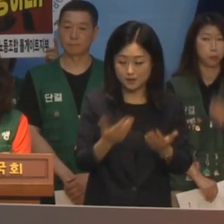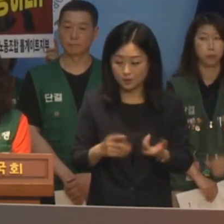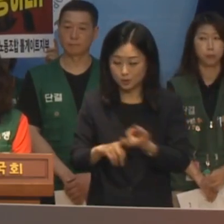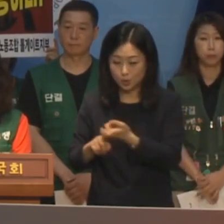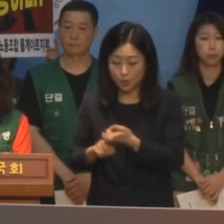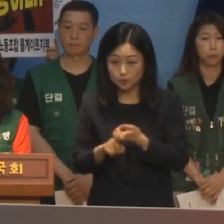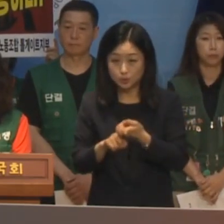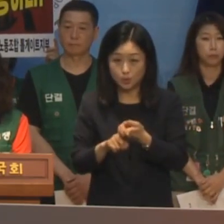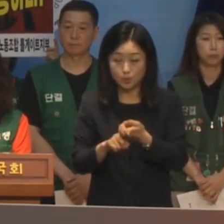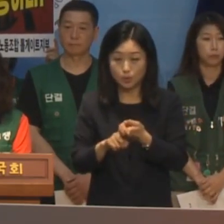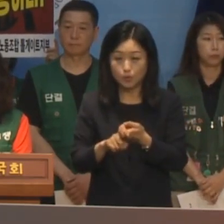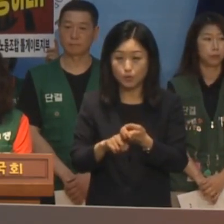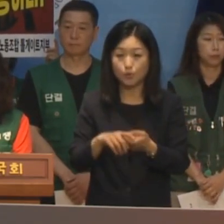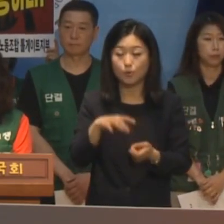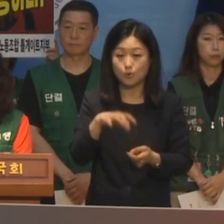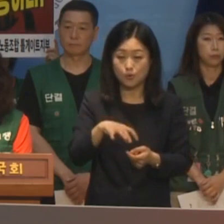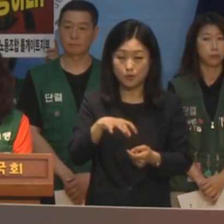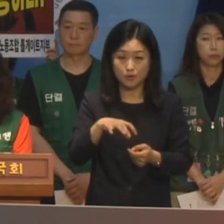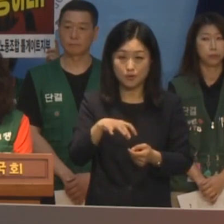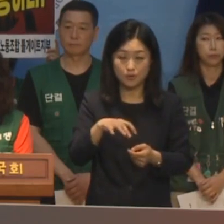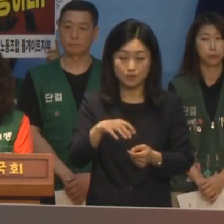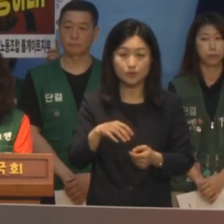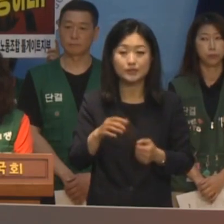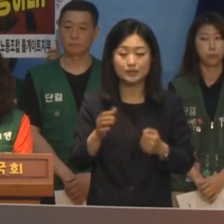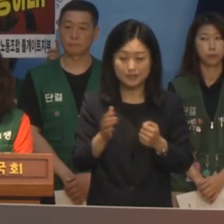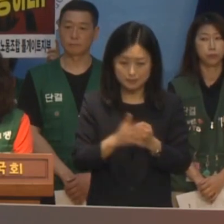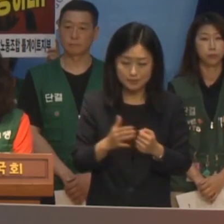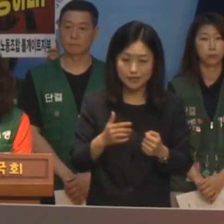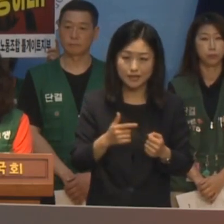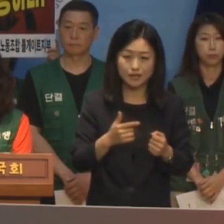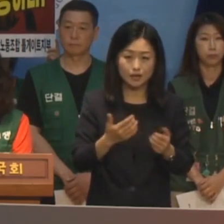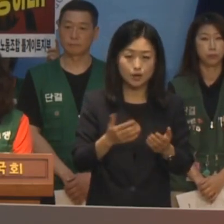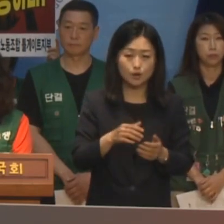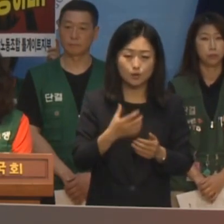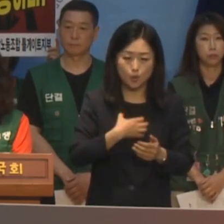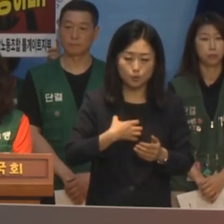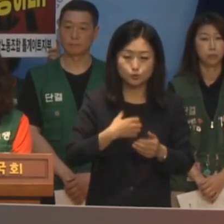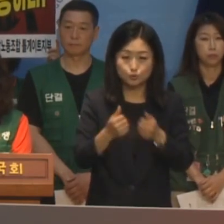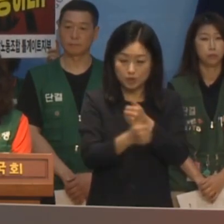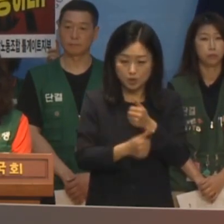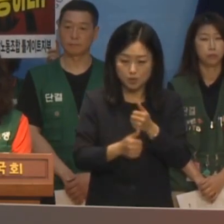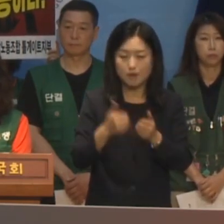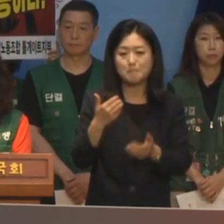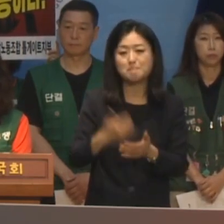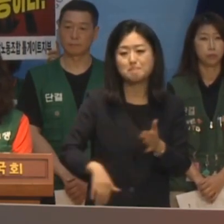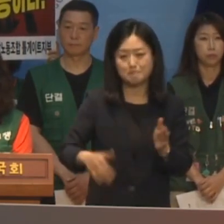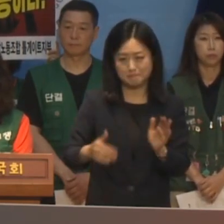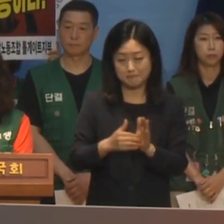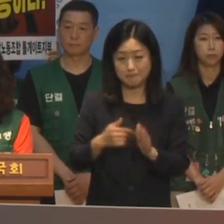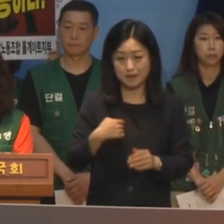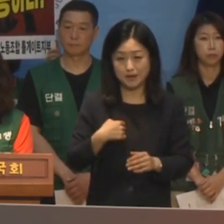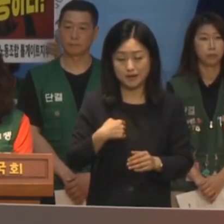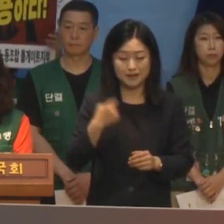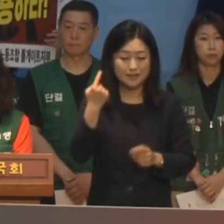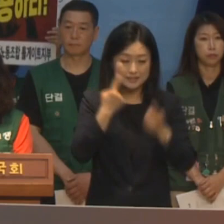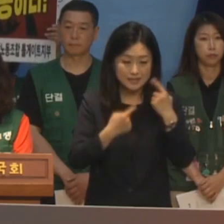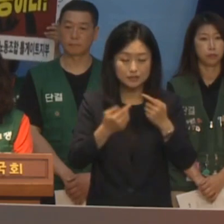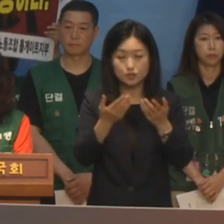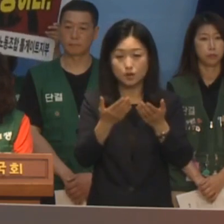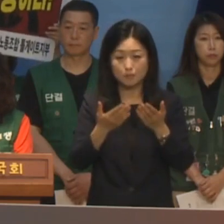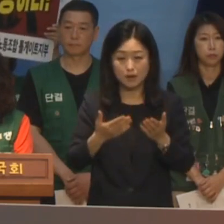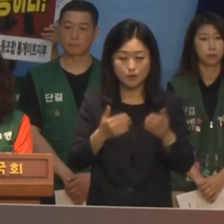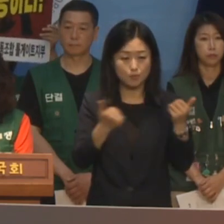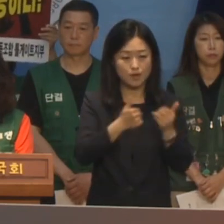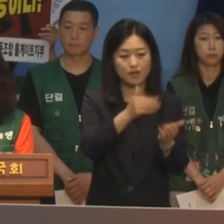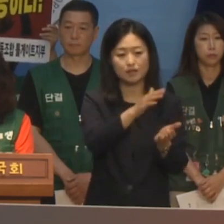고충위원으로 뽑혔어도 제외되어야 했습니다. 회사가 방관하고 있는 사이 상처받고 회의장에서